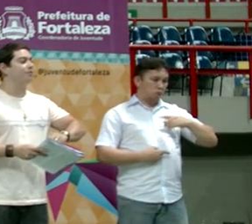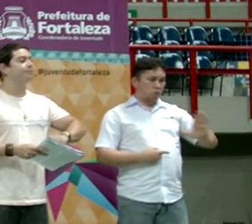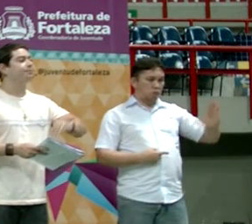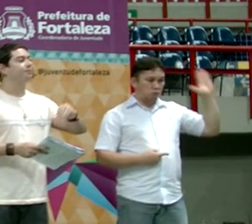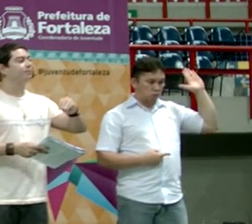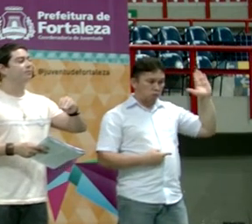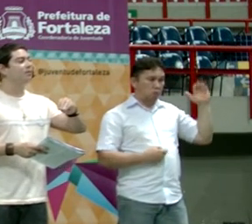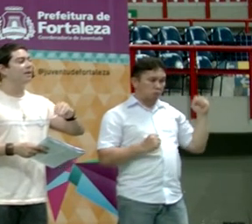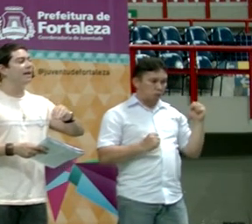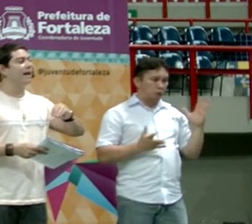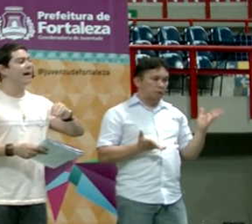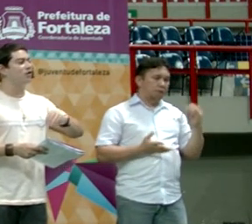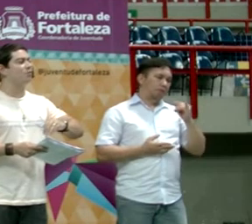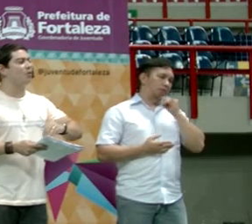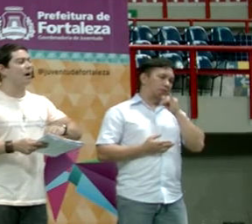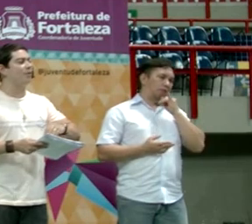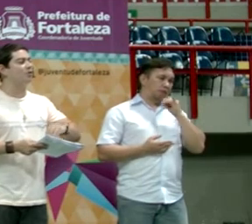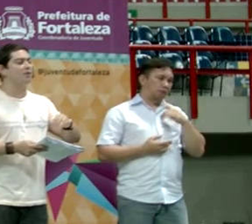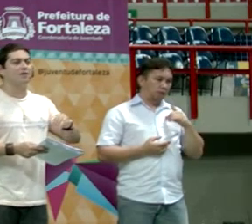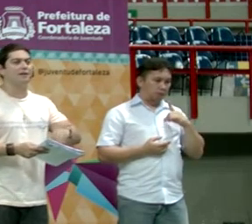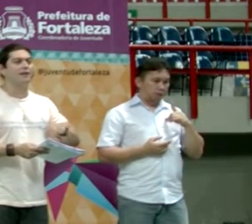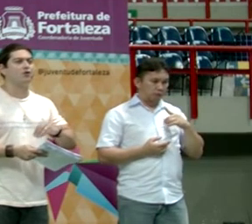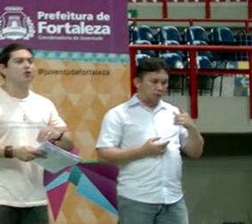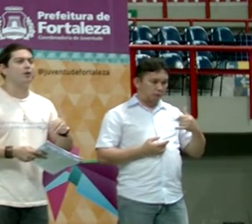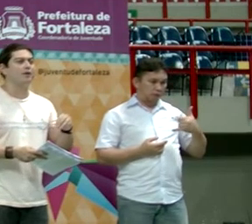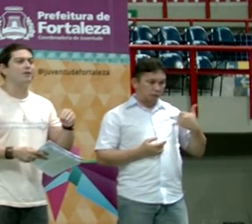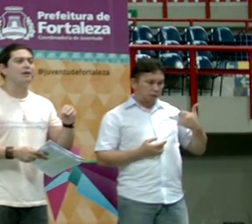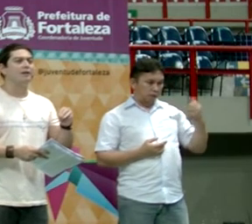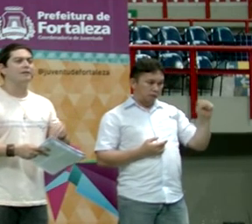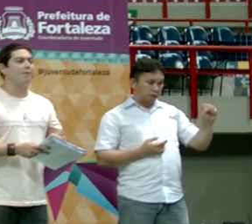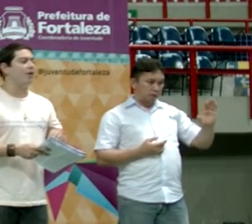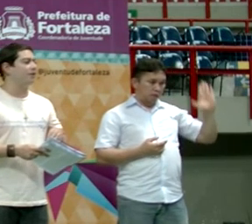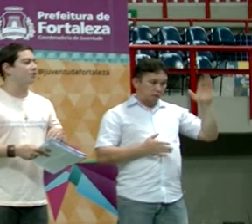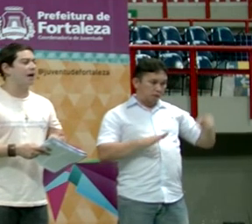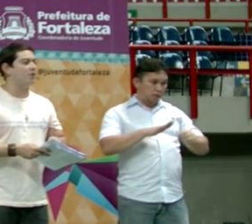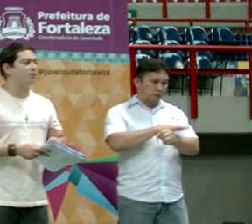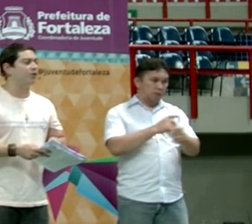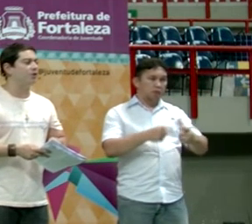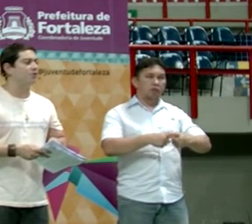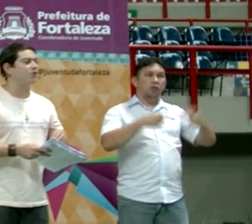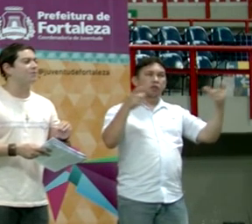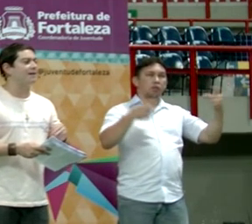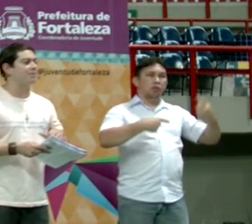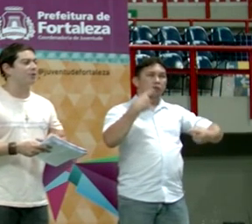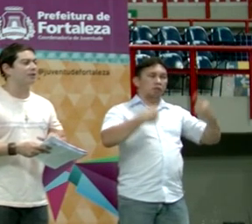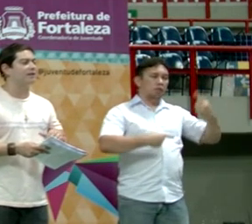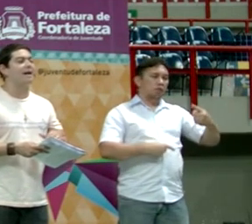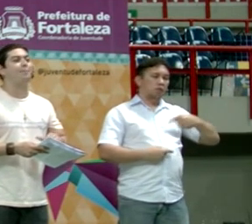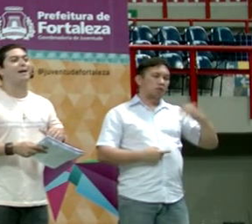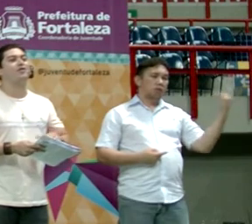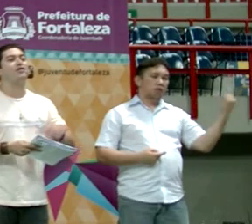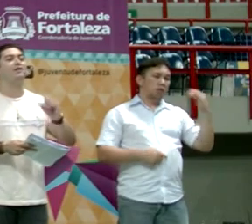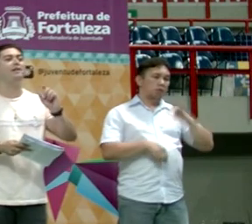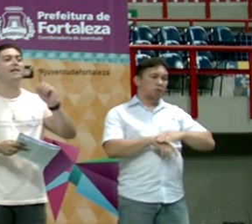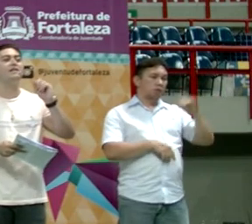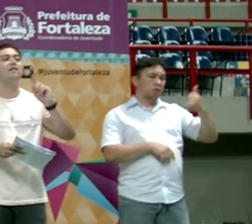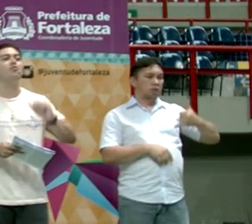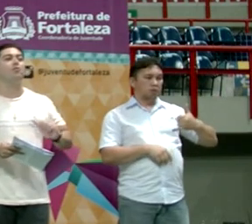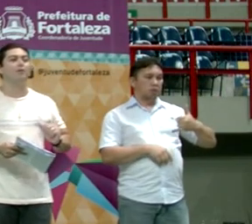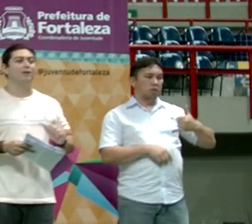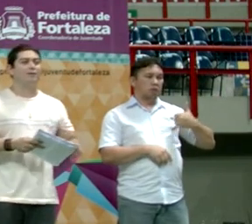você pode assumir o cargo político quando você tem 18 anos. Na maioria dos cargos políticos, os mais importantes, a partir